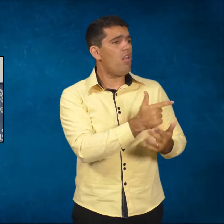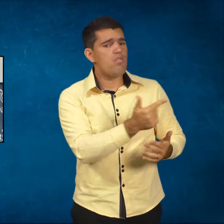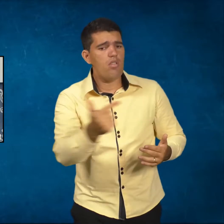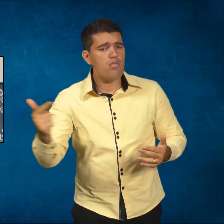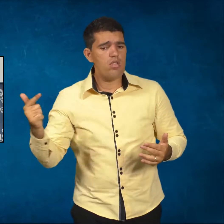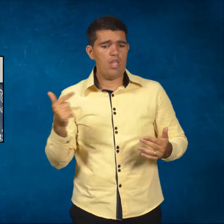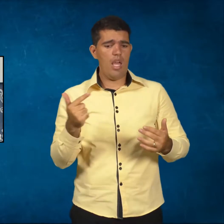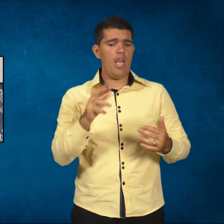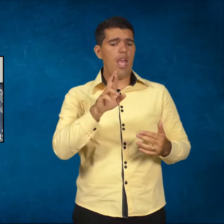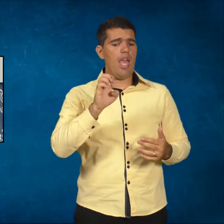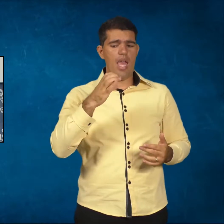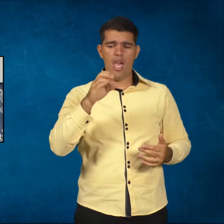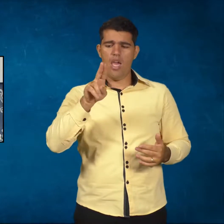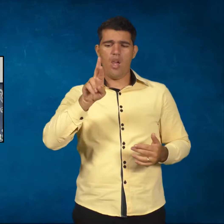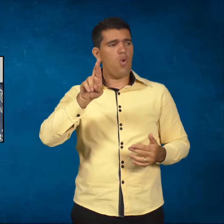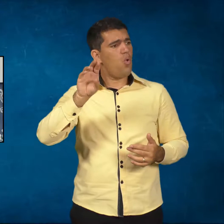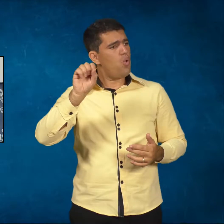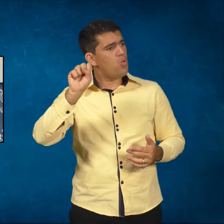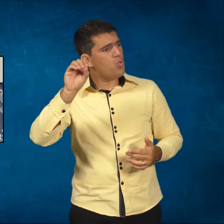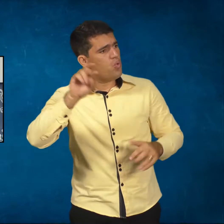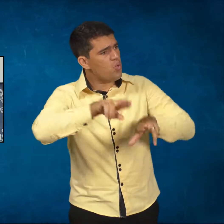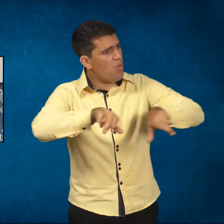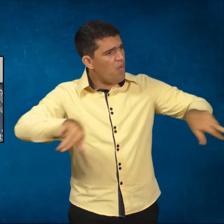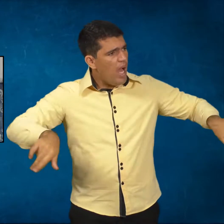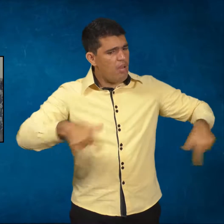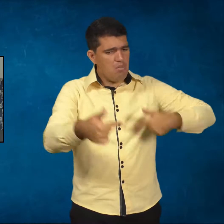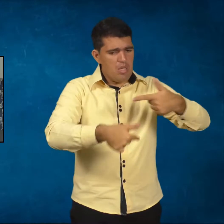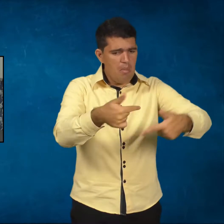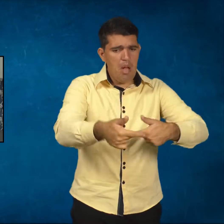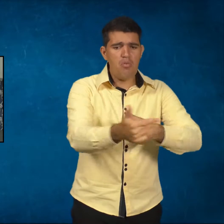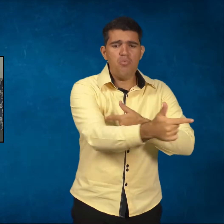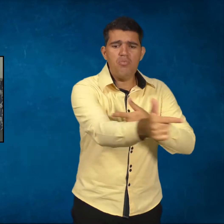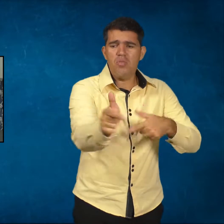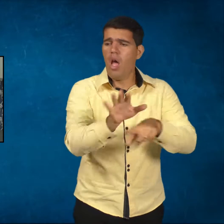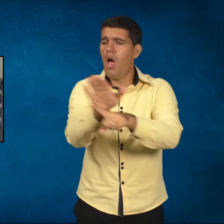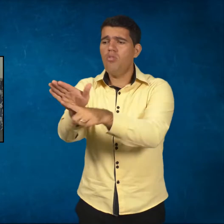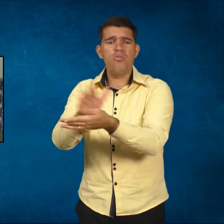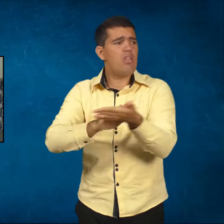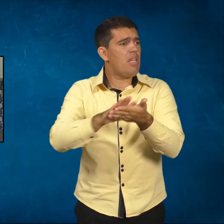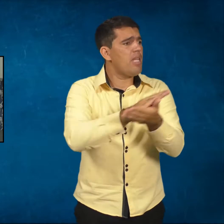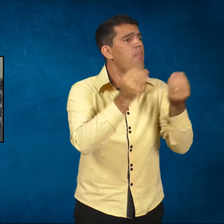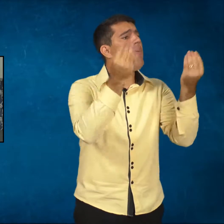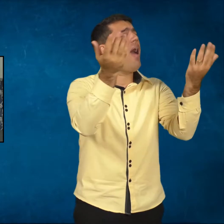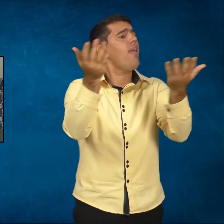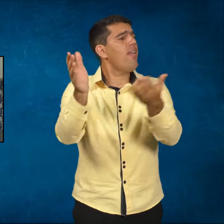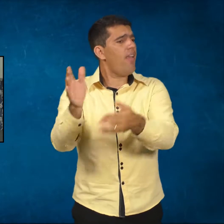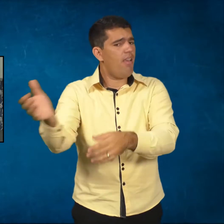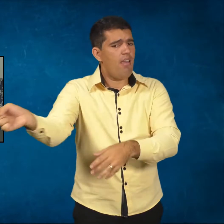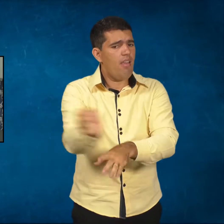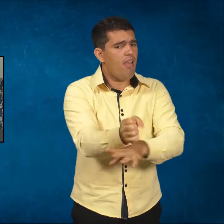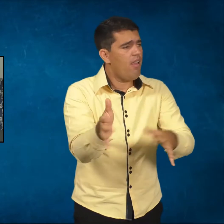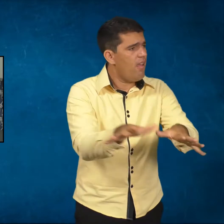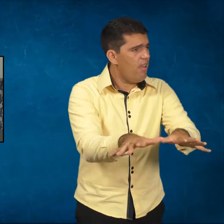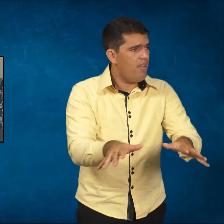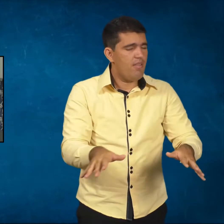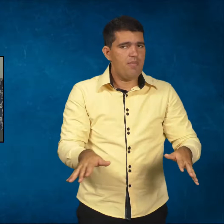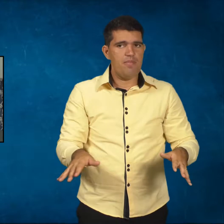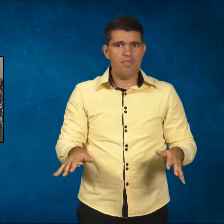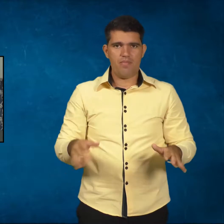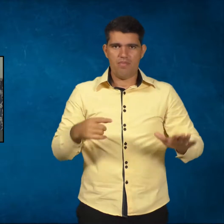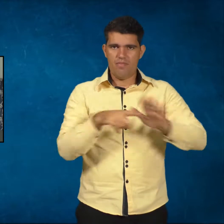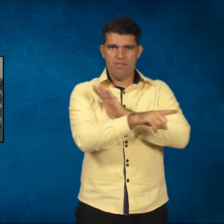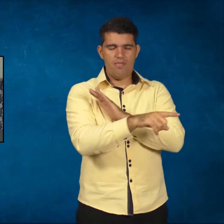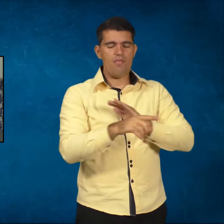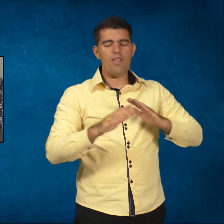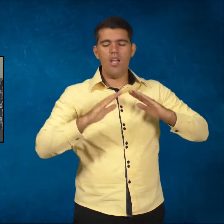para equiparar as oportunidades, eu estou ofertando para ele. Tá? Mas isso não é consenso. Professora, a senhora citou várias vezes Brasil